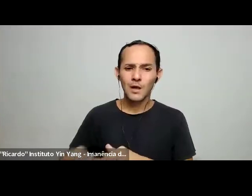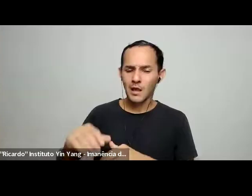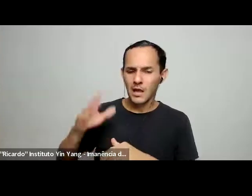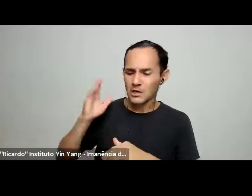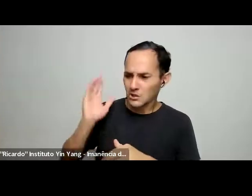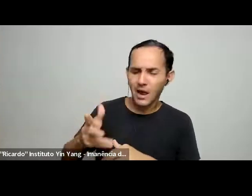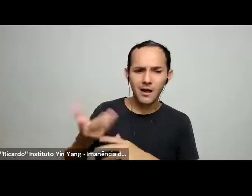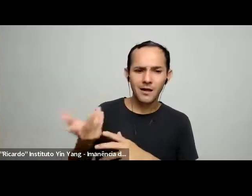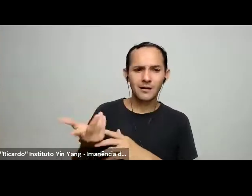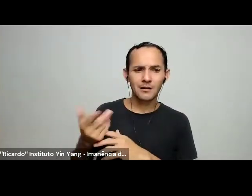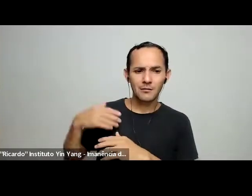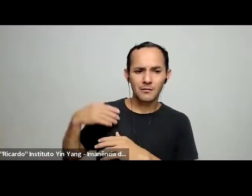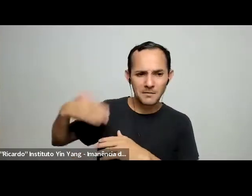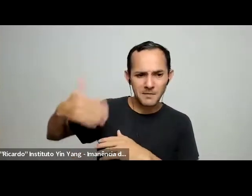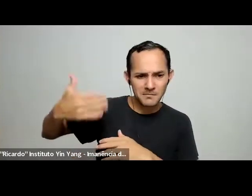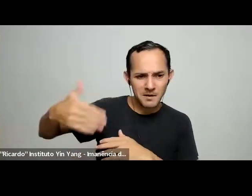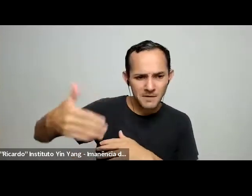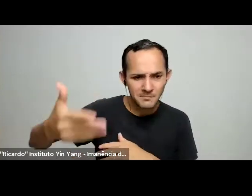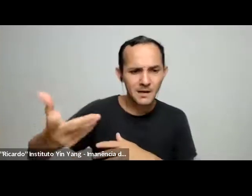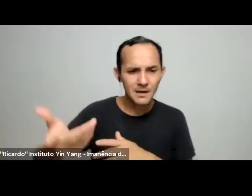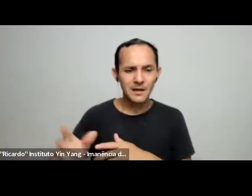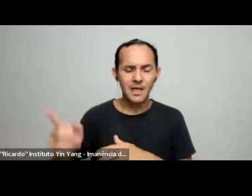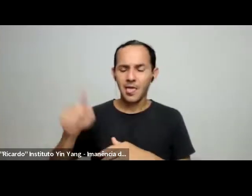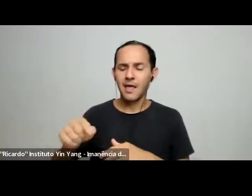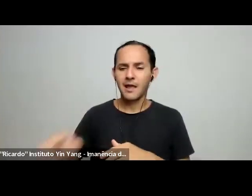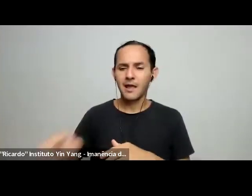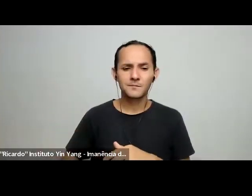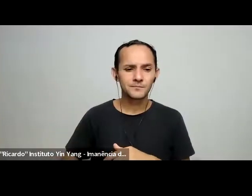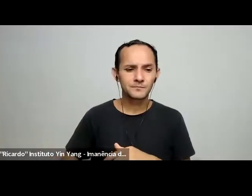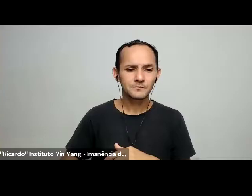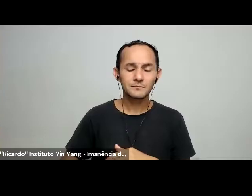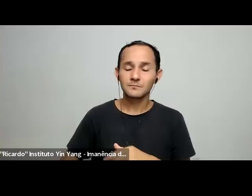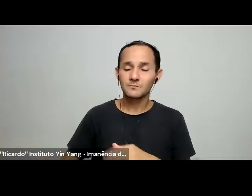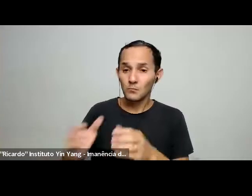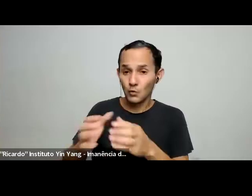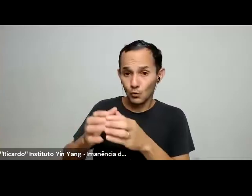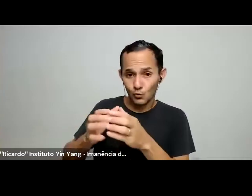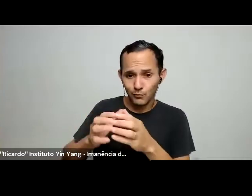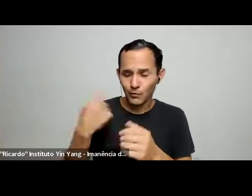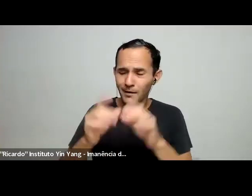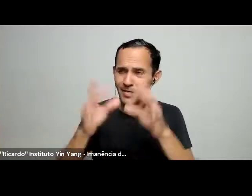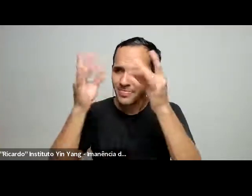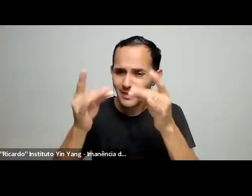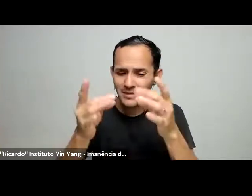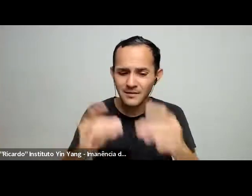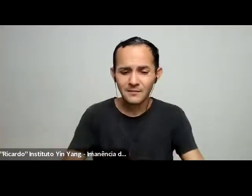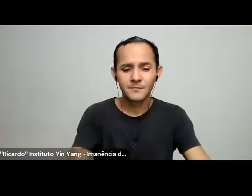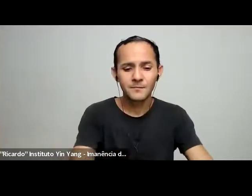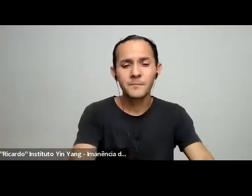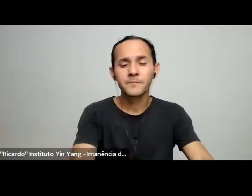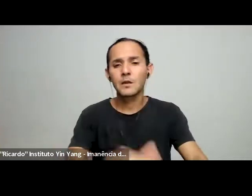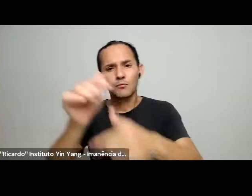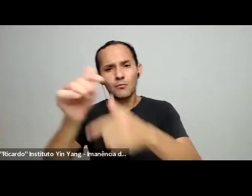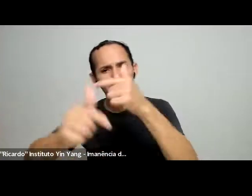forma combativa, né? Pela Rede Práticas, nós resolvemos realmente assim esmiuçar, fazer a lição de